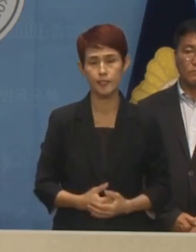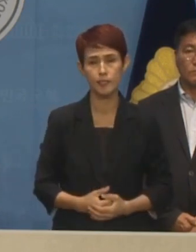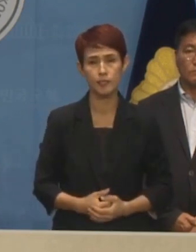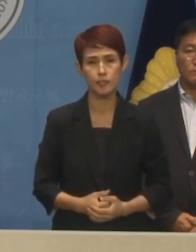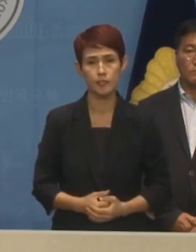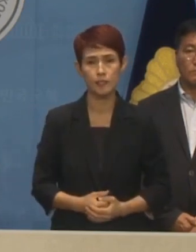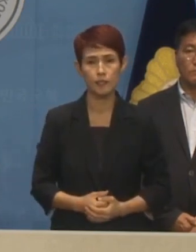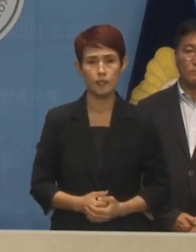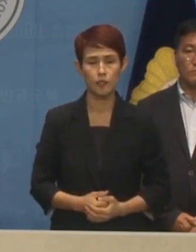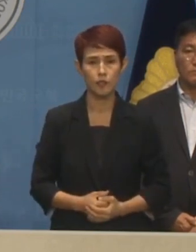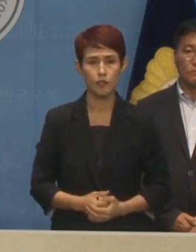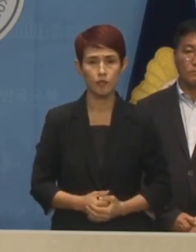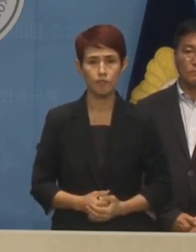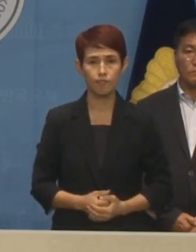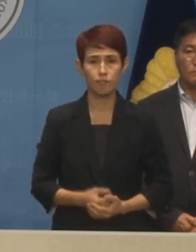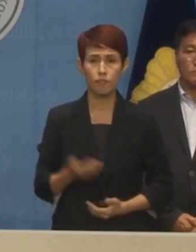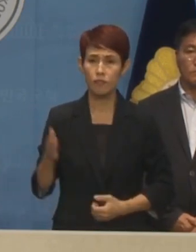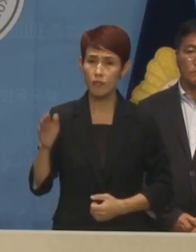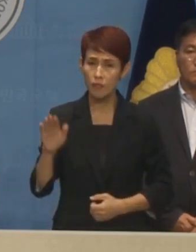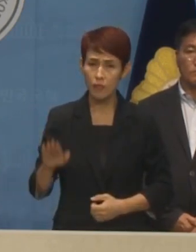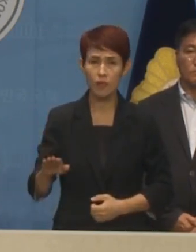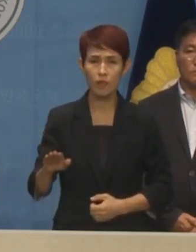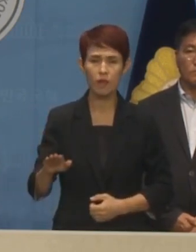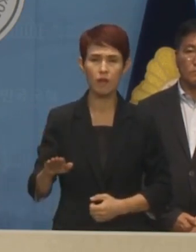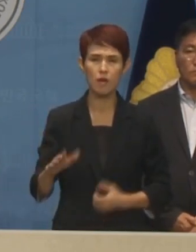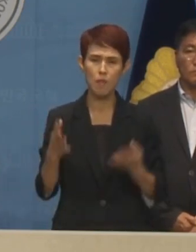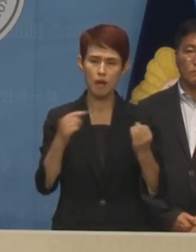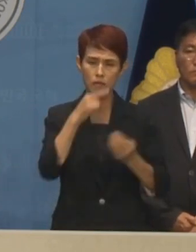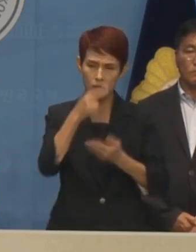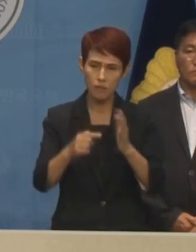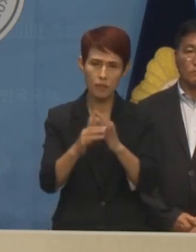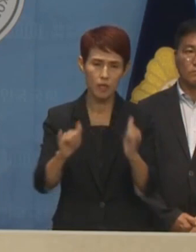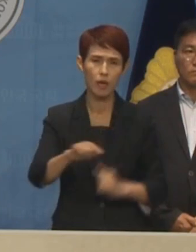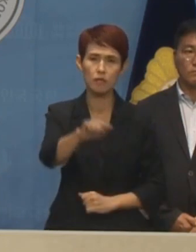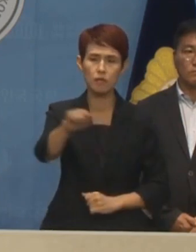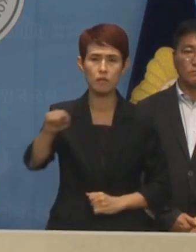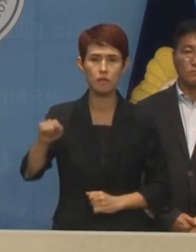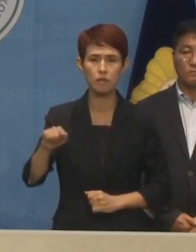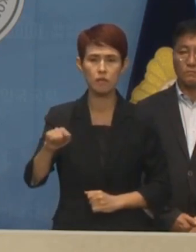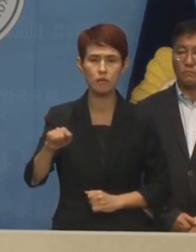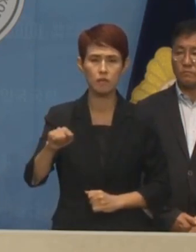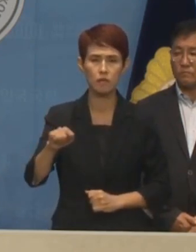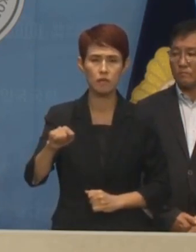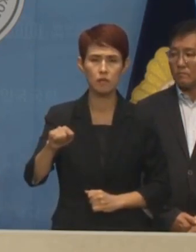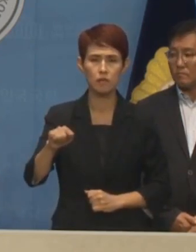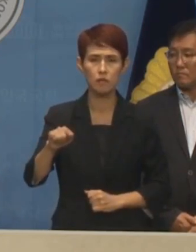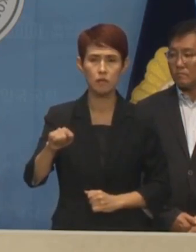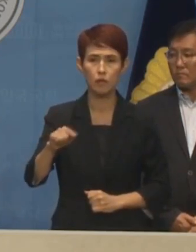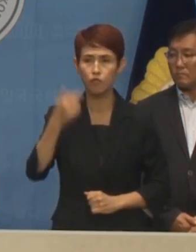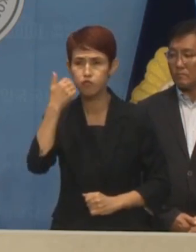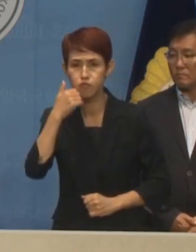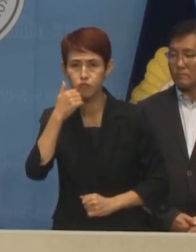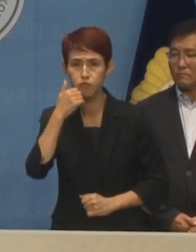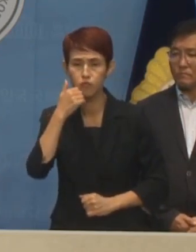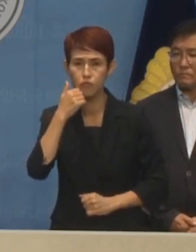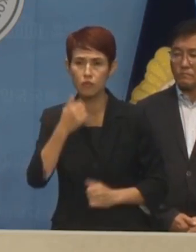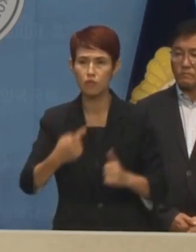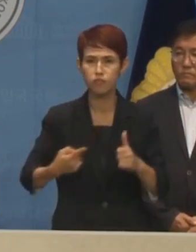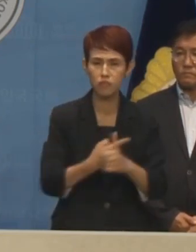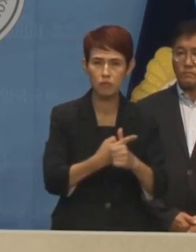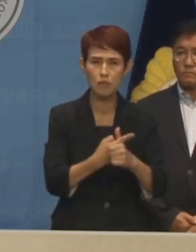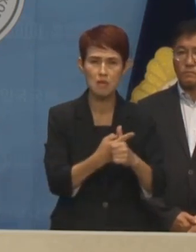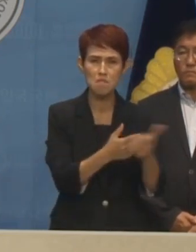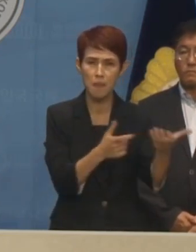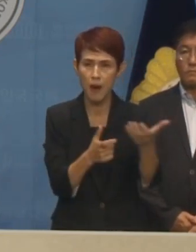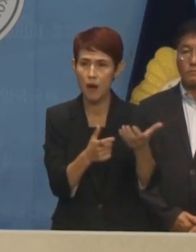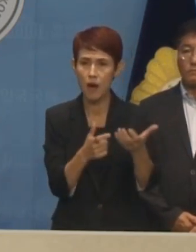있습니다. 하지만 아직도 많은 희생자들이 언제 어디서 누구에 의해 죽임을